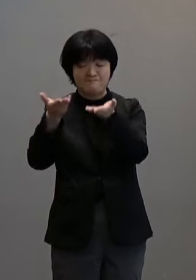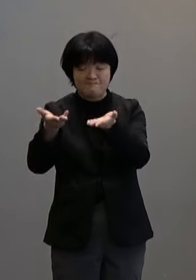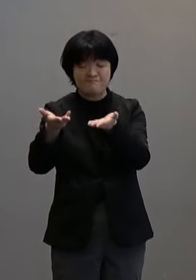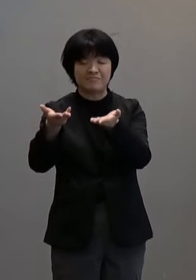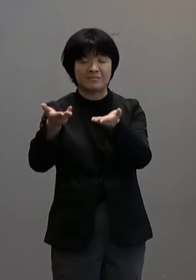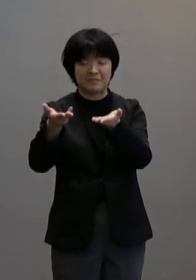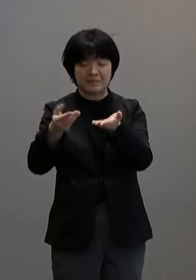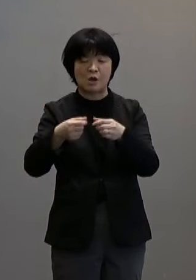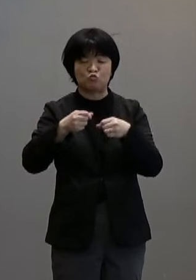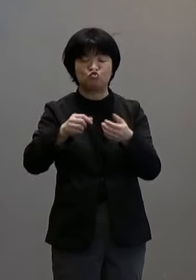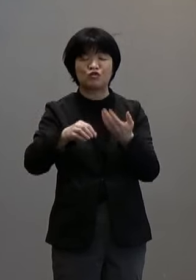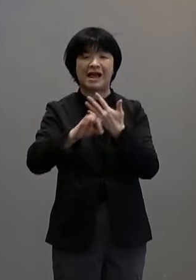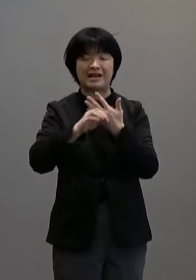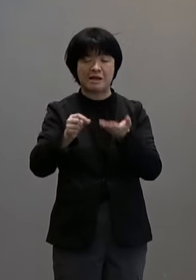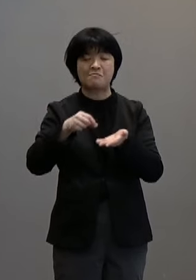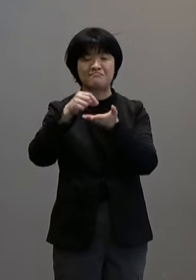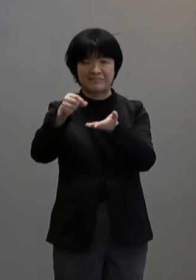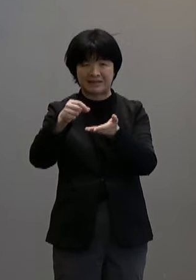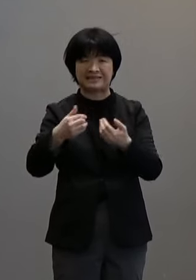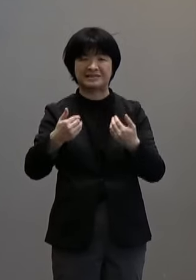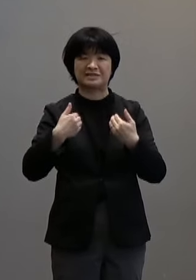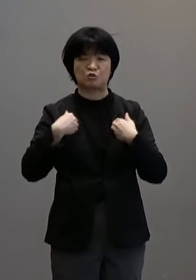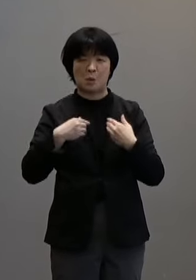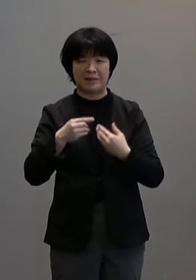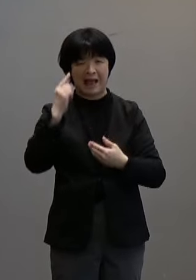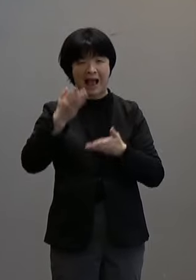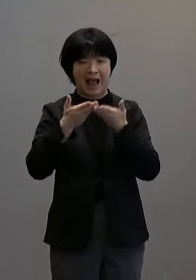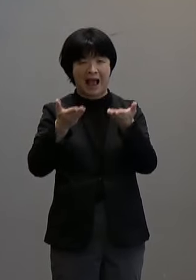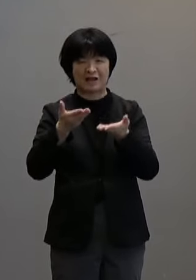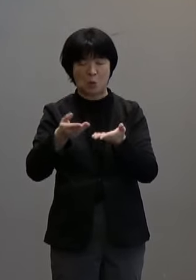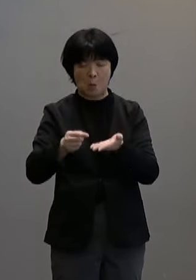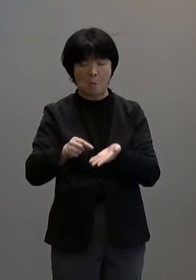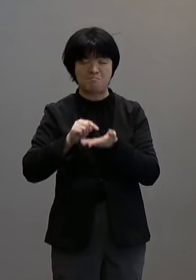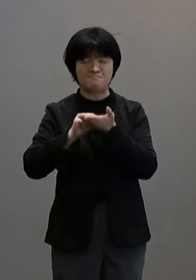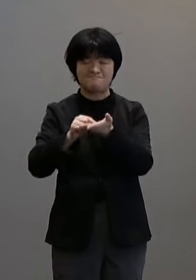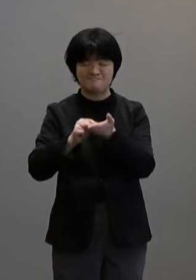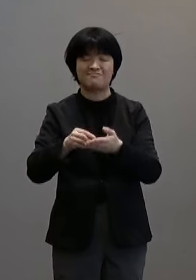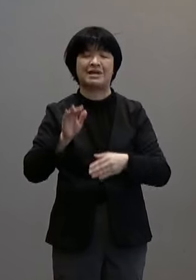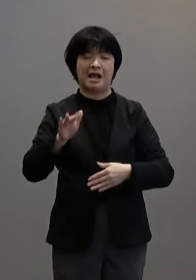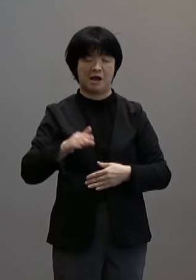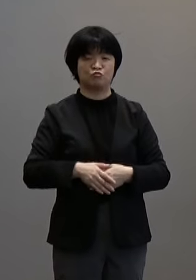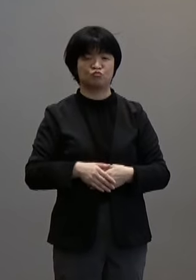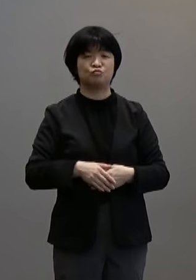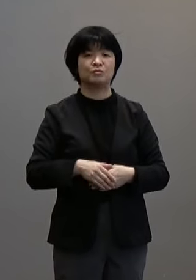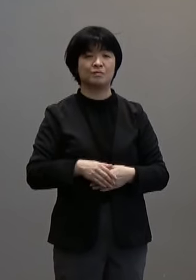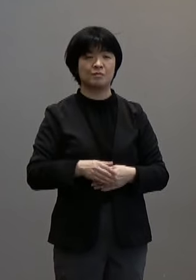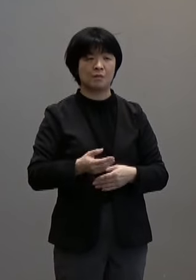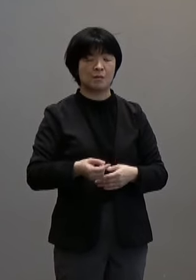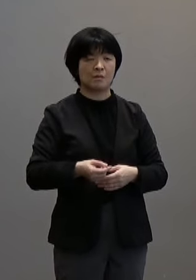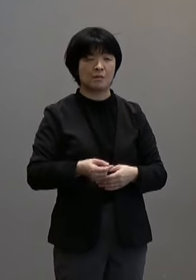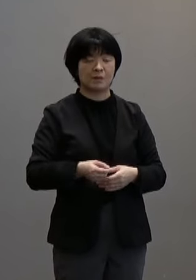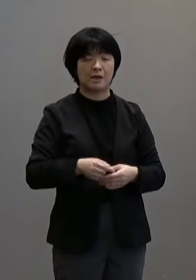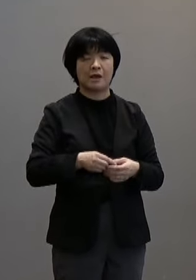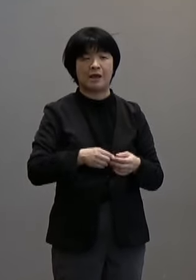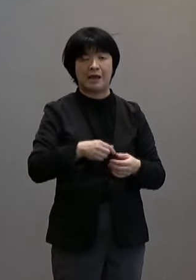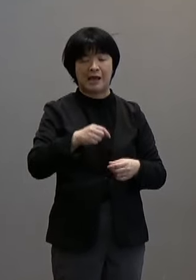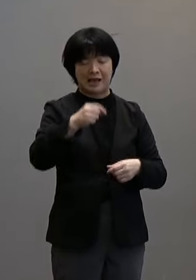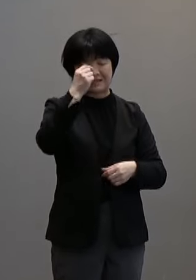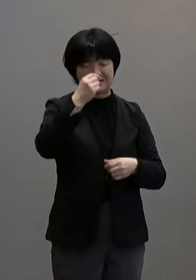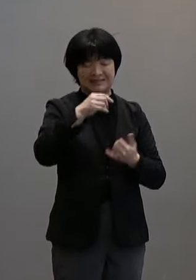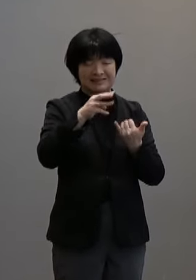って必要な配慮をするように働きかけています。それから発災した時にその被災した市町村からの要請に応